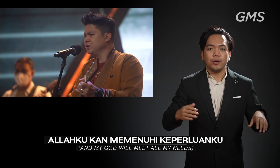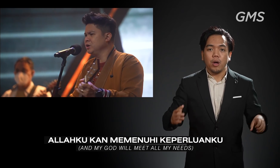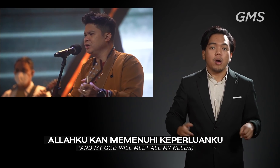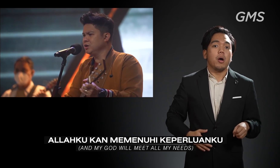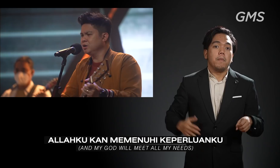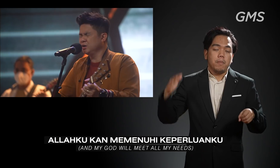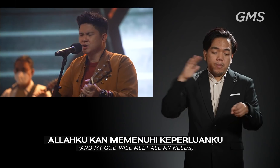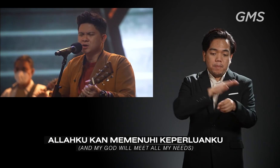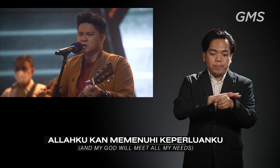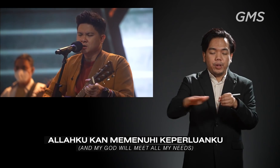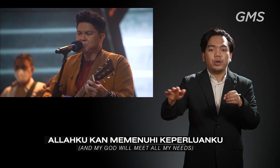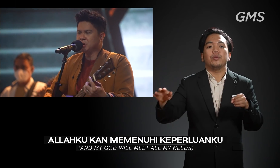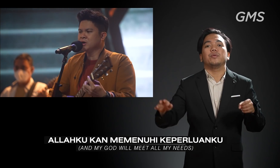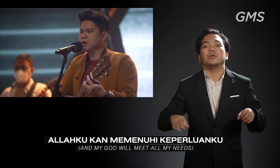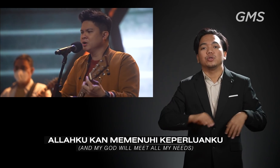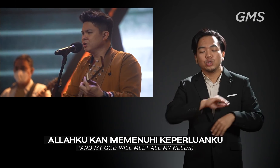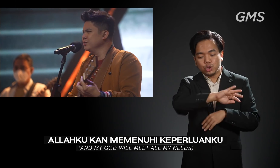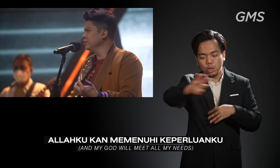memenuhi